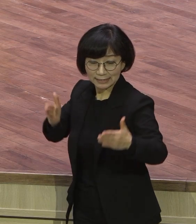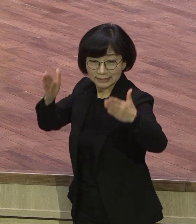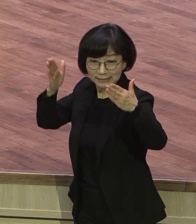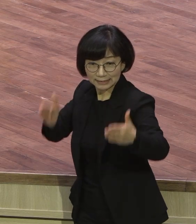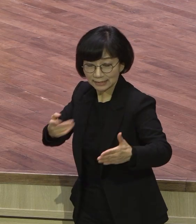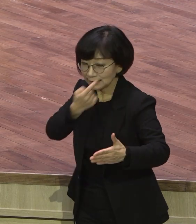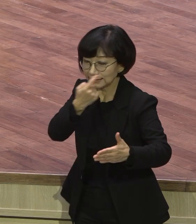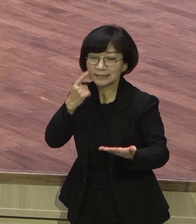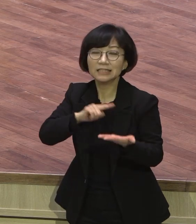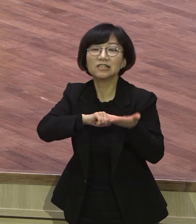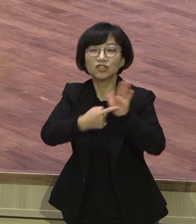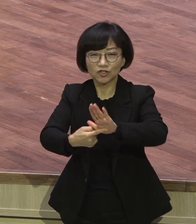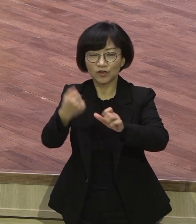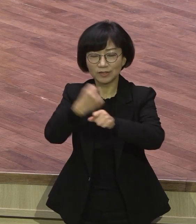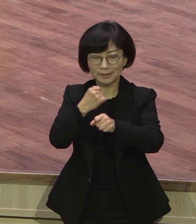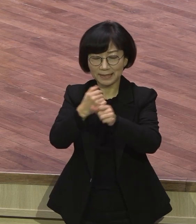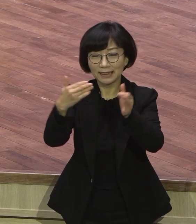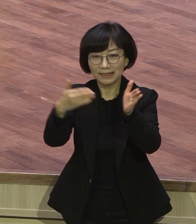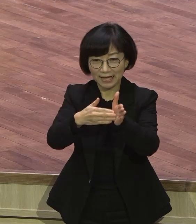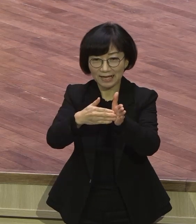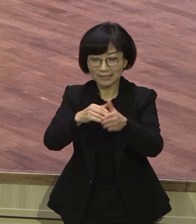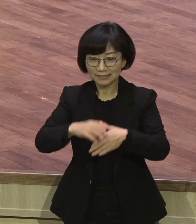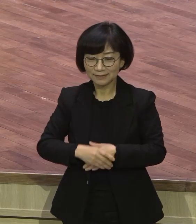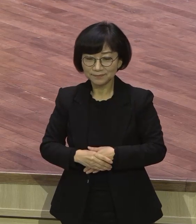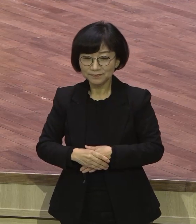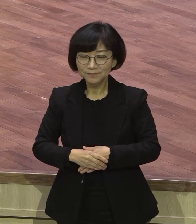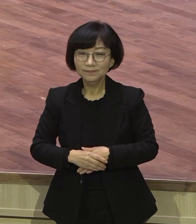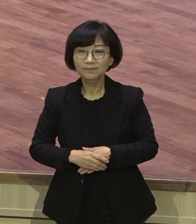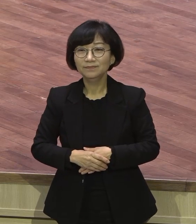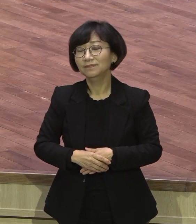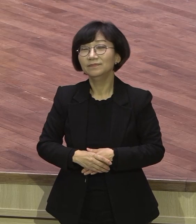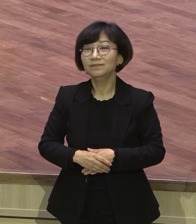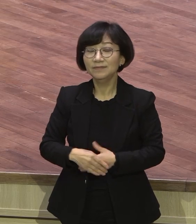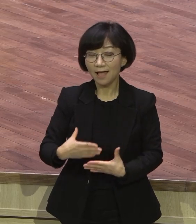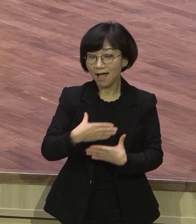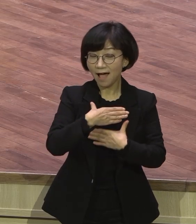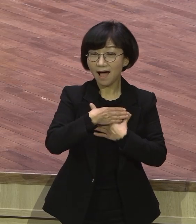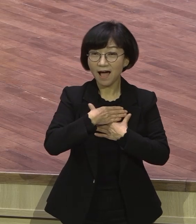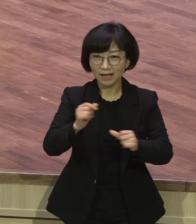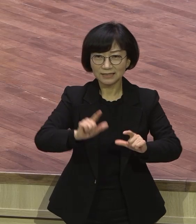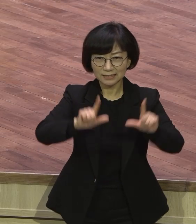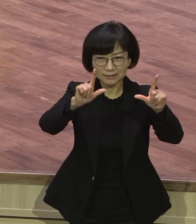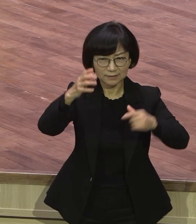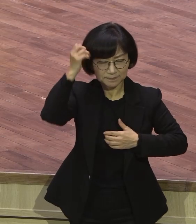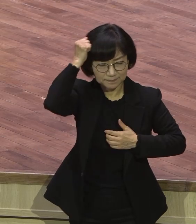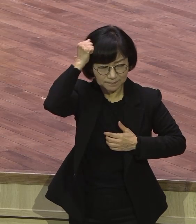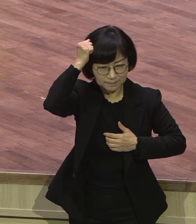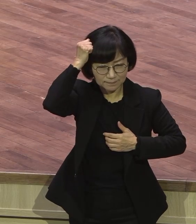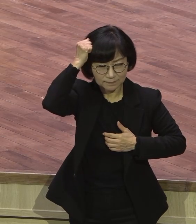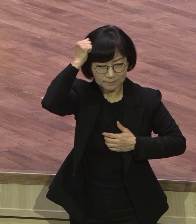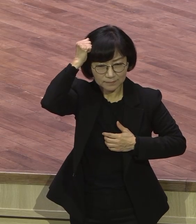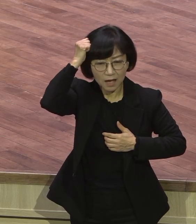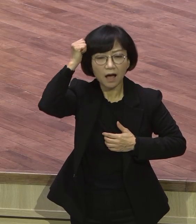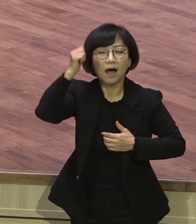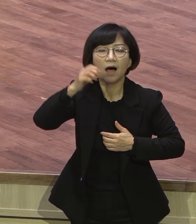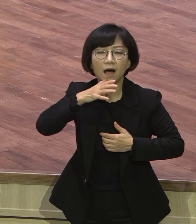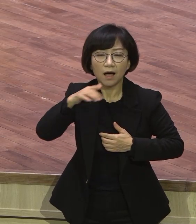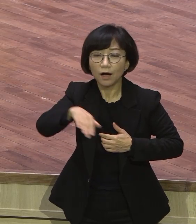삼았노라 안식이를 지키는 것이 하나님의 백성임을 입증하는